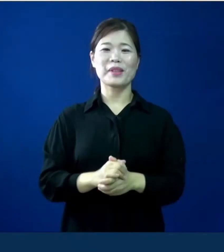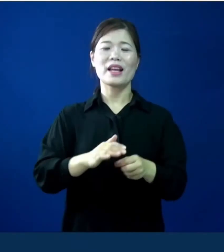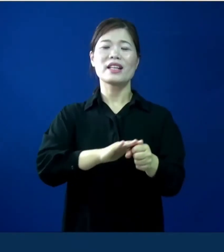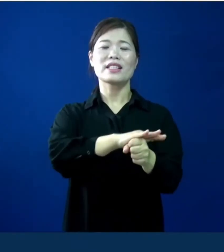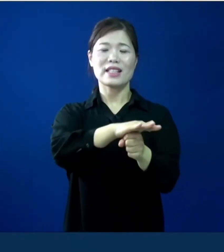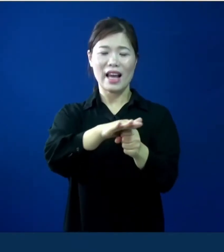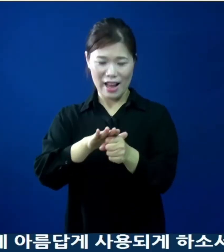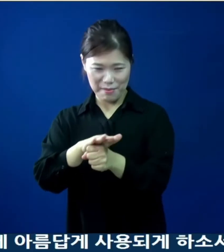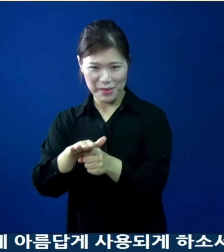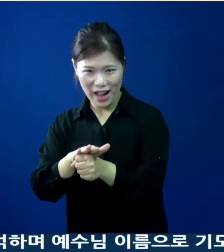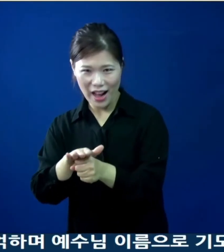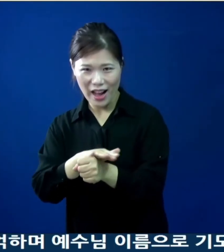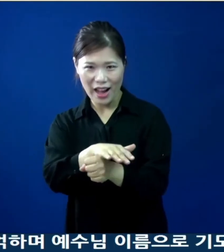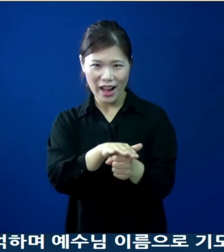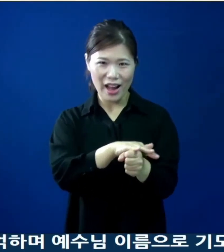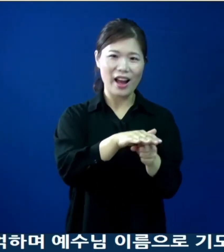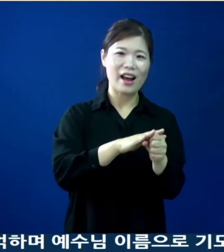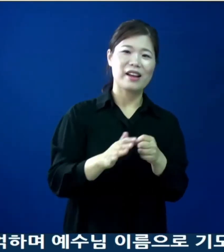사랑합니다.